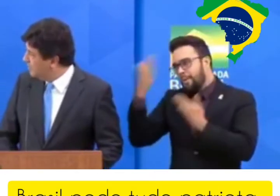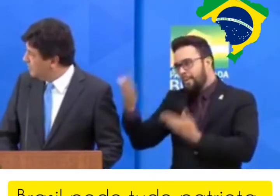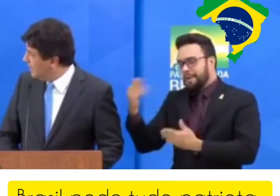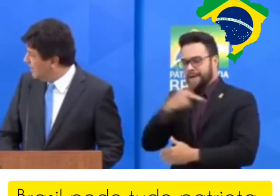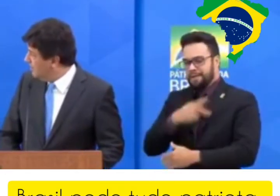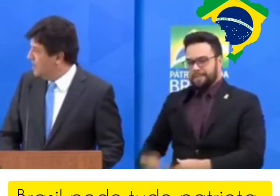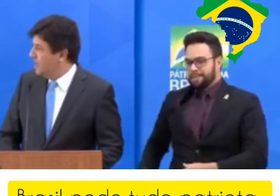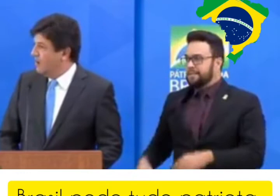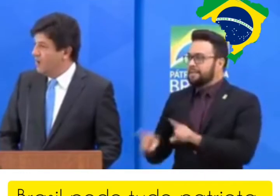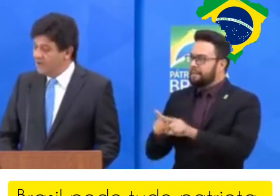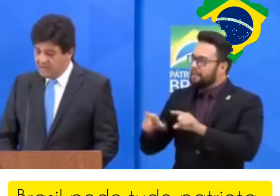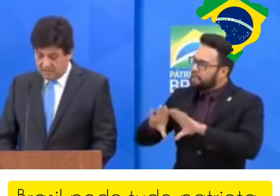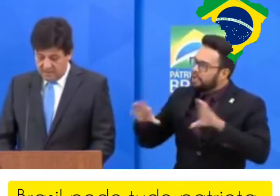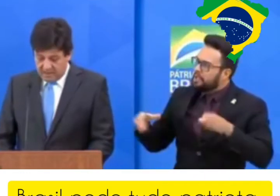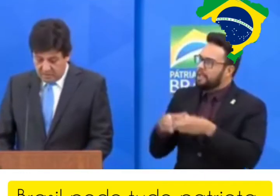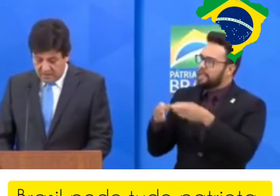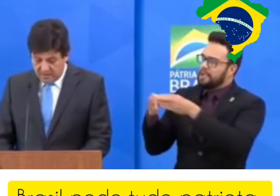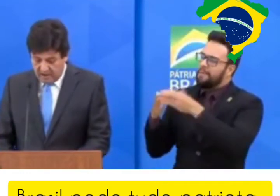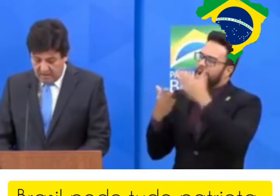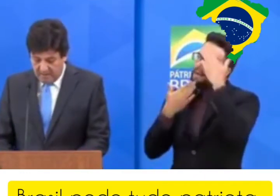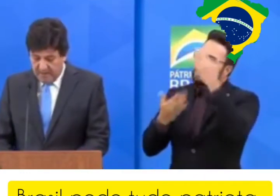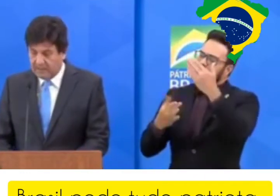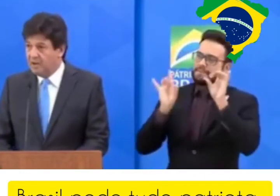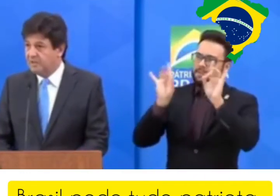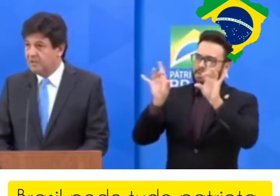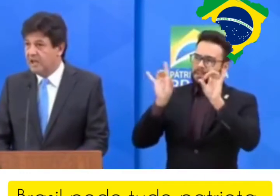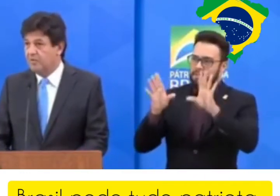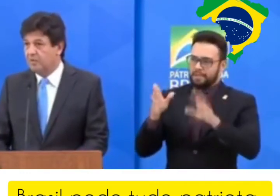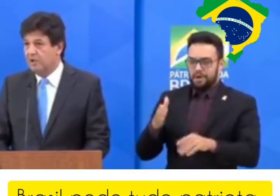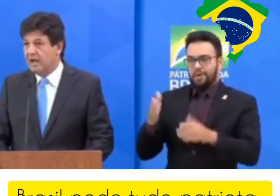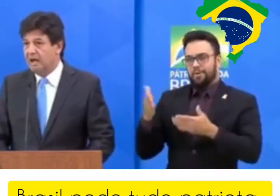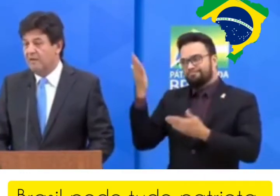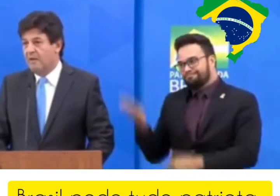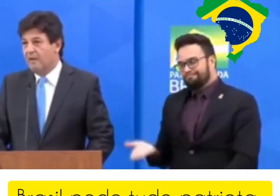muito obrigado a toda a equipe. Um agradecimento especial à dona